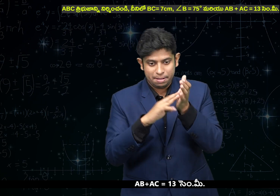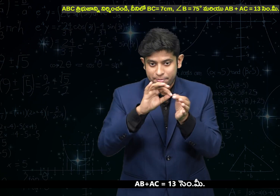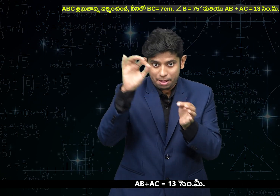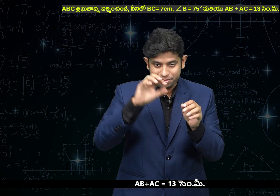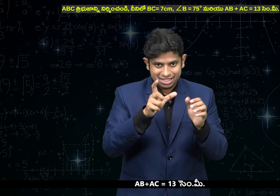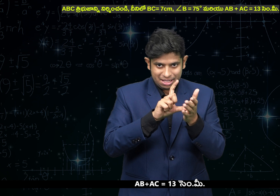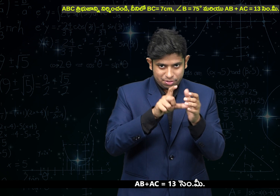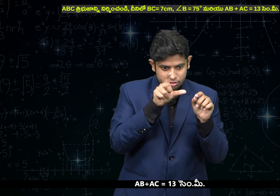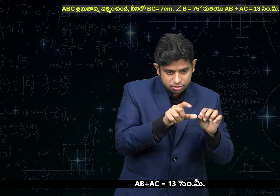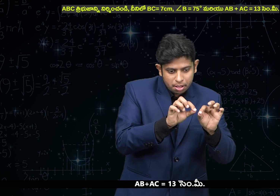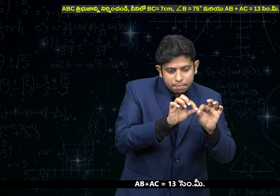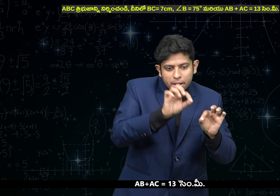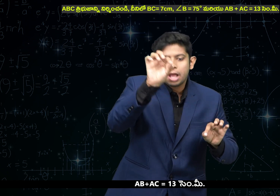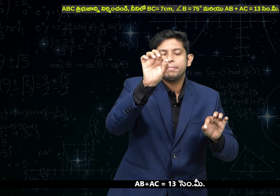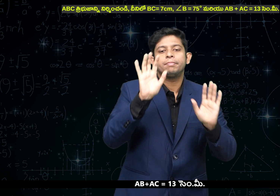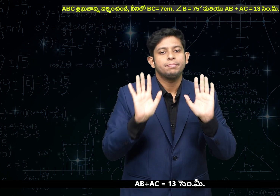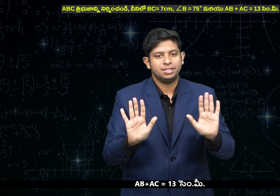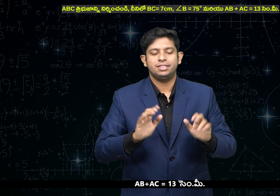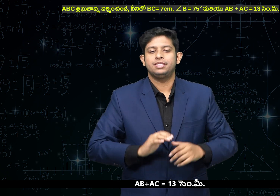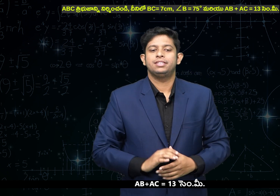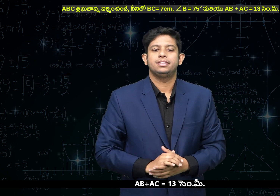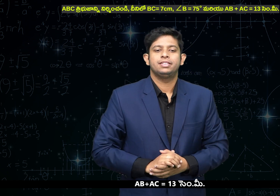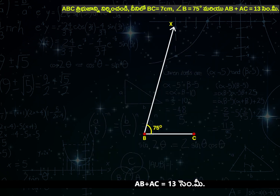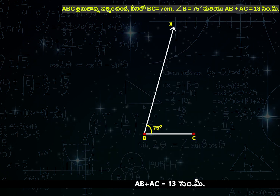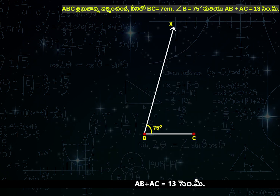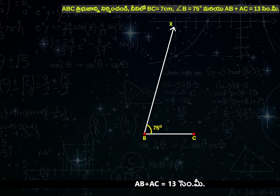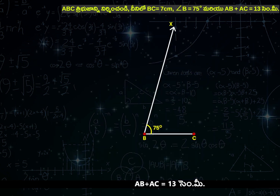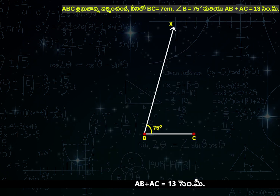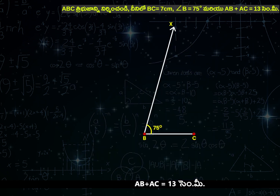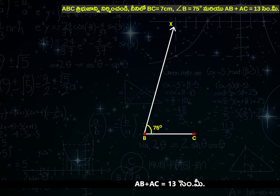ఏబి ప్లస్ ఏసీ = 13 సెంటీమీటర్లు.